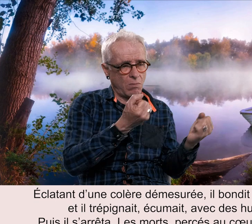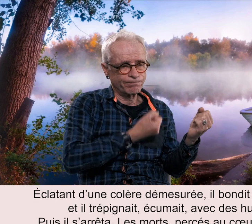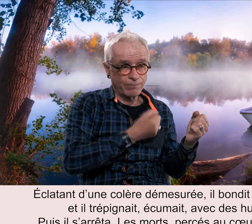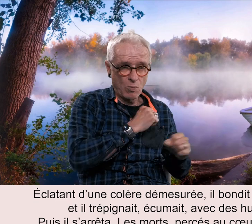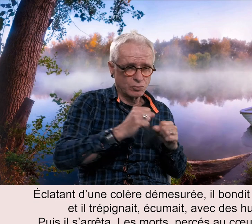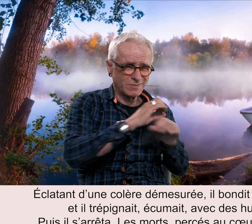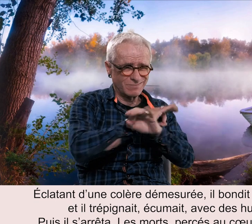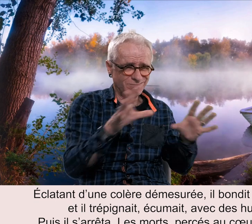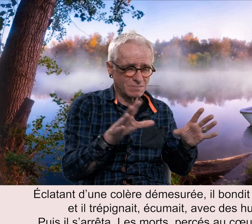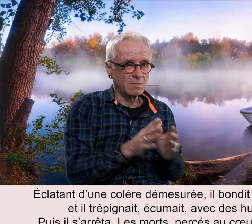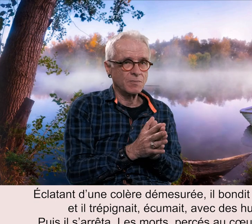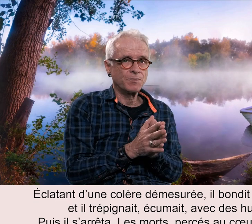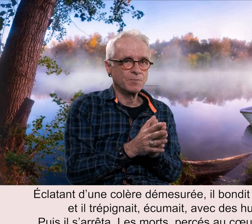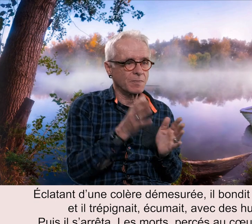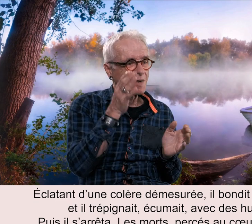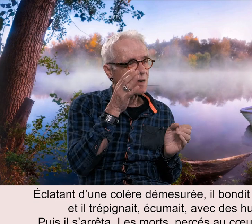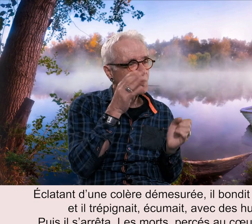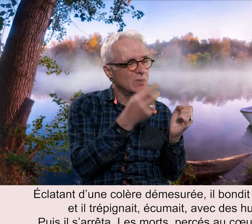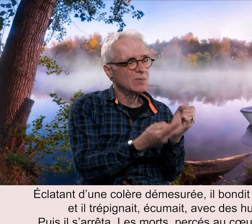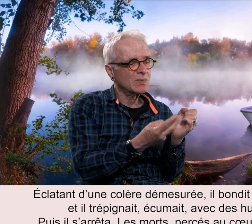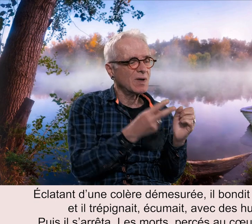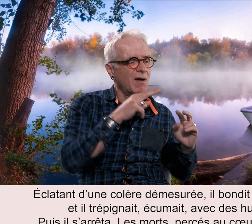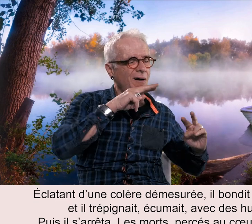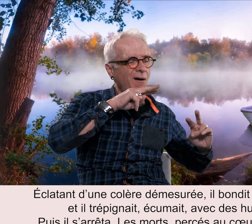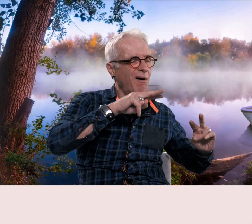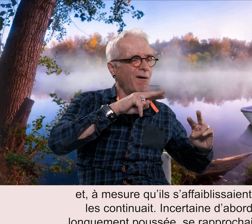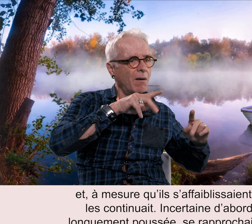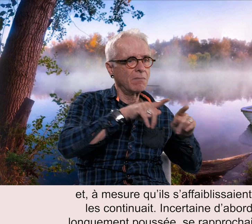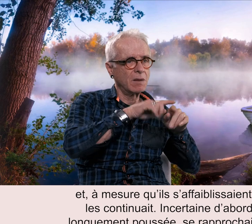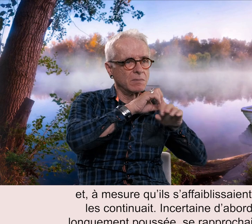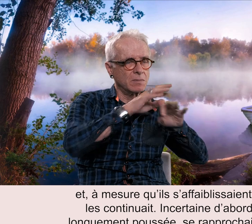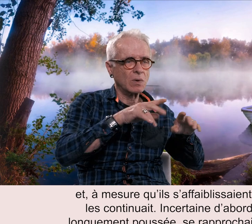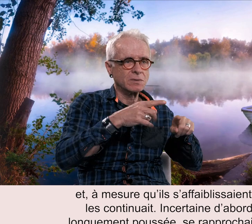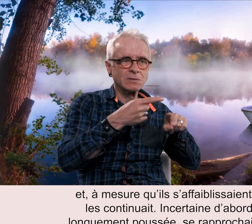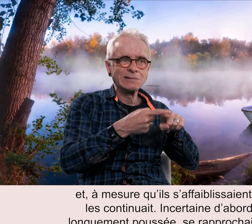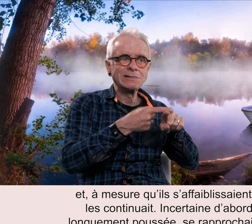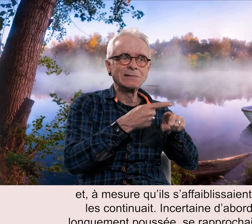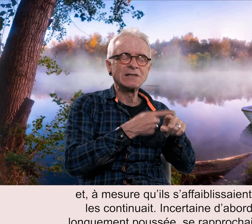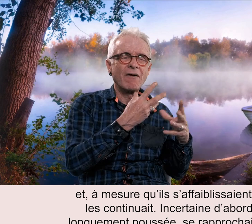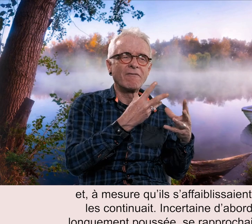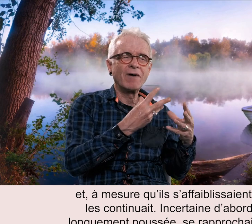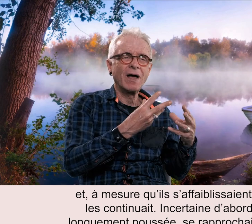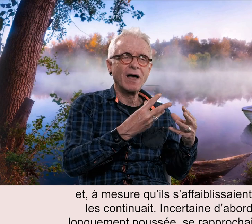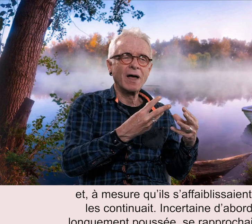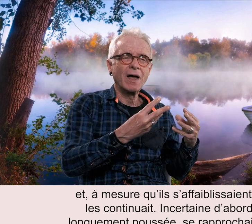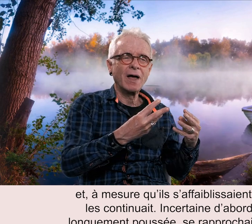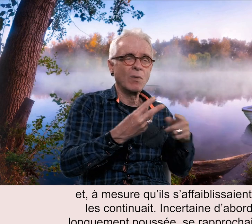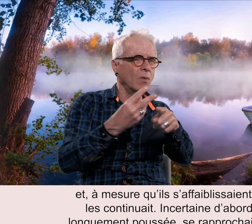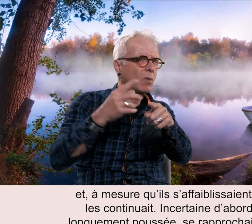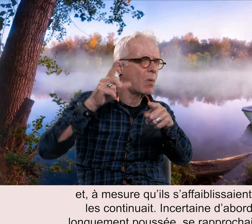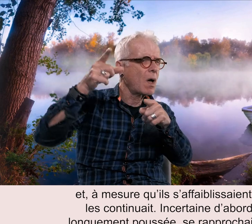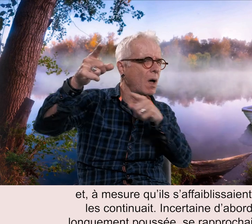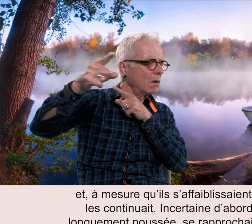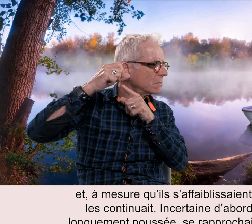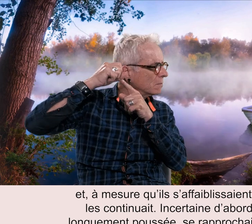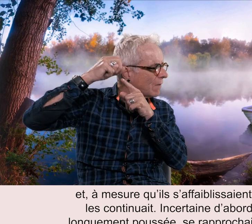bougé. Il écoutait attentivement leurs deux râles presque égaux et, à mesure qu'ils s'affaiblissaient, un autre, tout au loin,